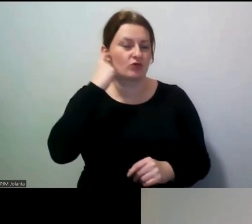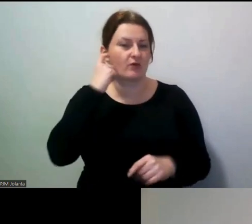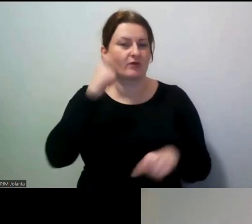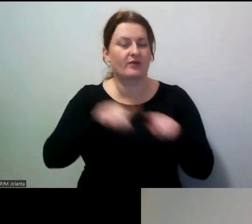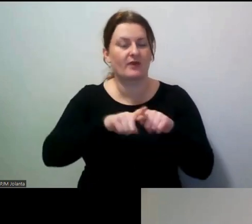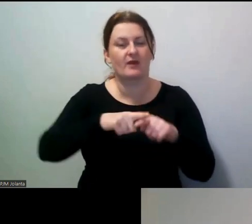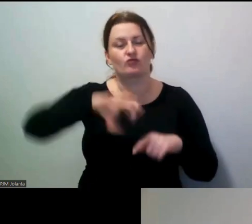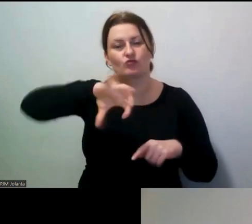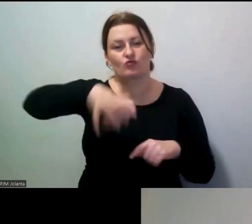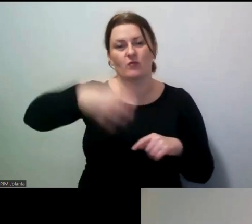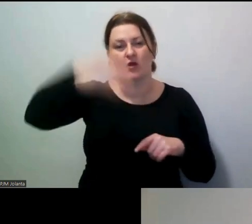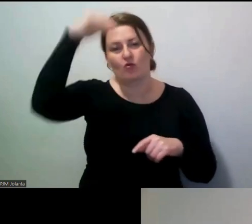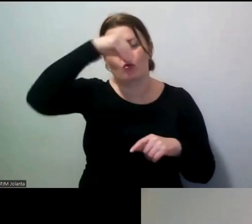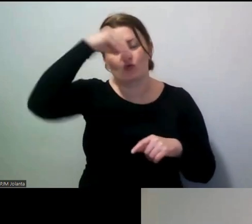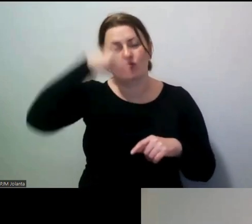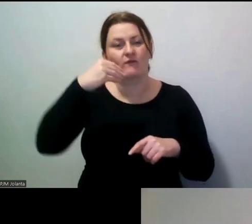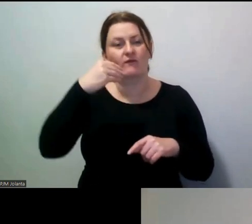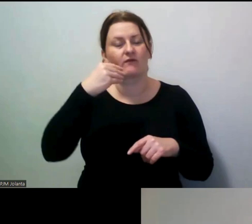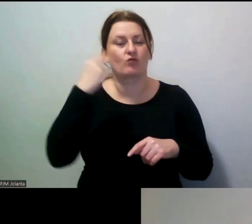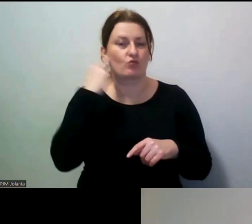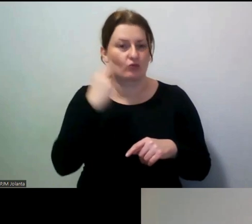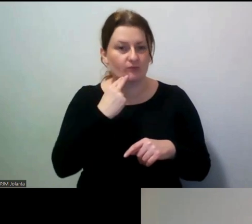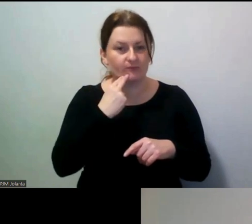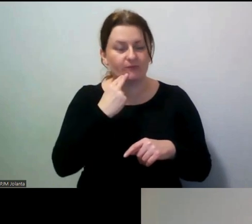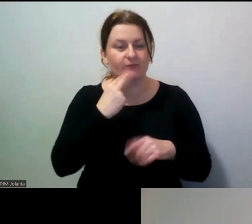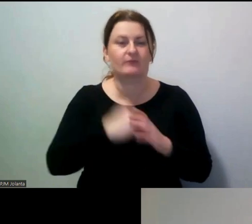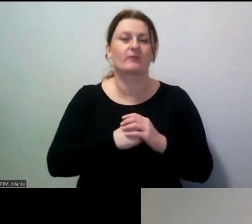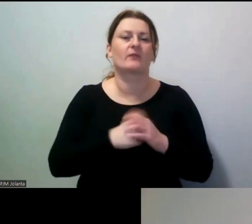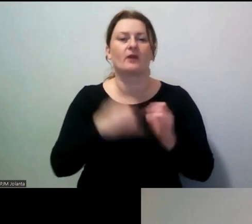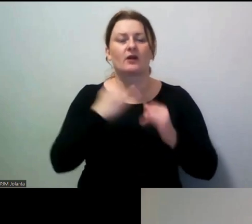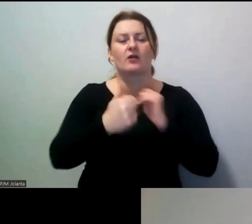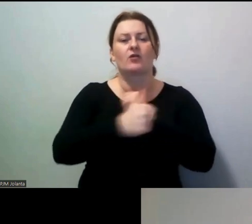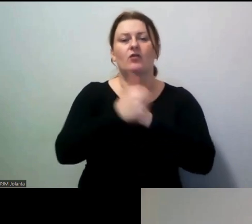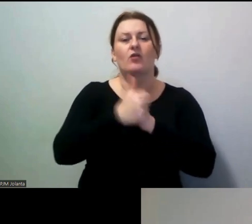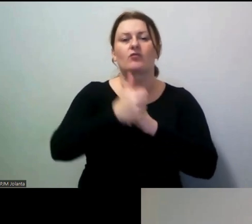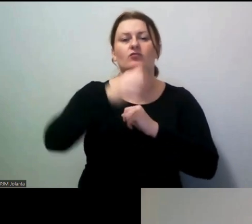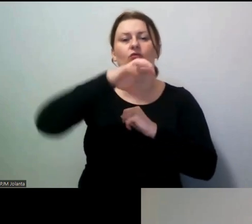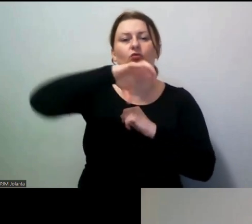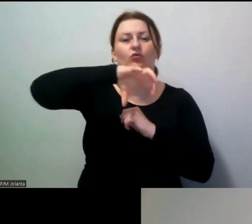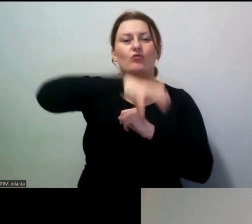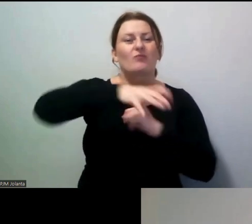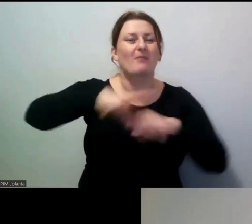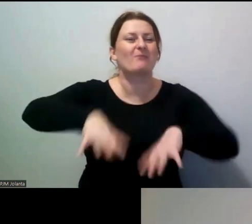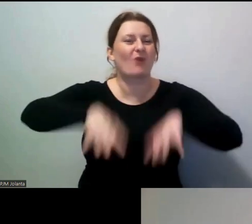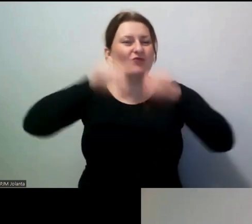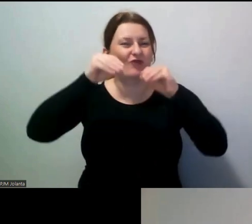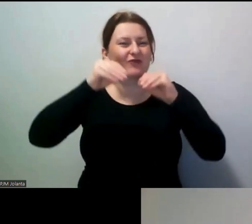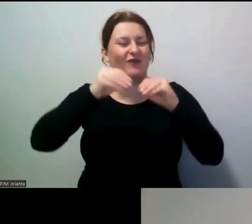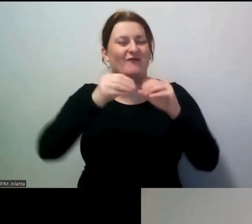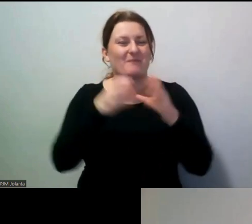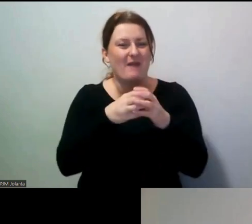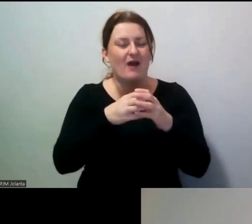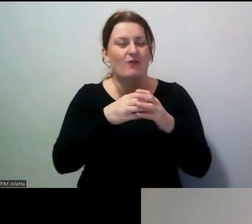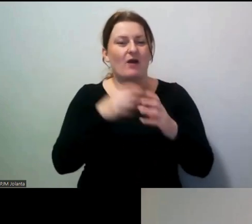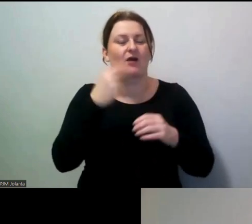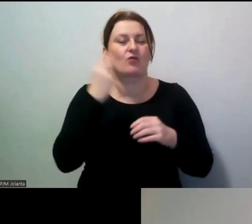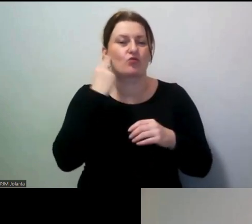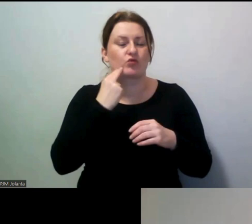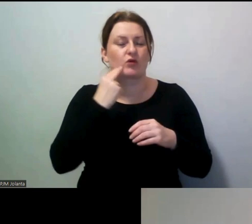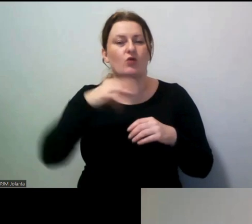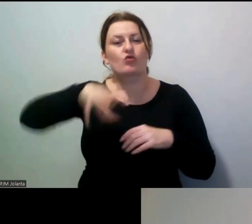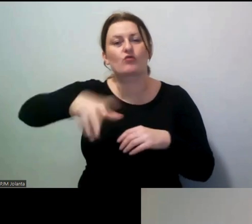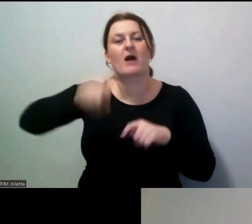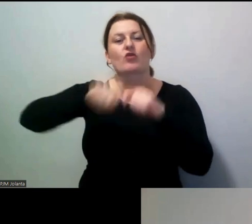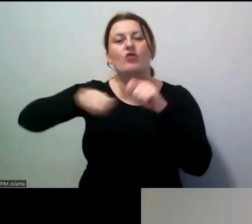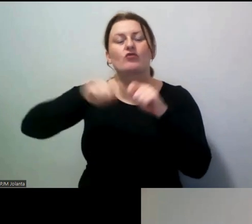uczniów niesłyszących. Jeżeli chodzi o tę grupę pilotażową uczniów niesłyszących, to grupą kontrolną byli